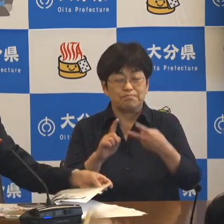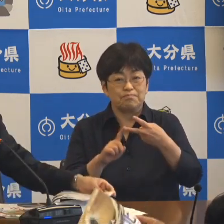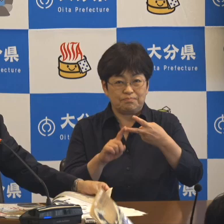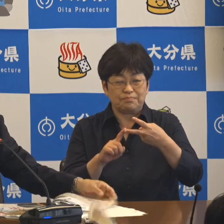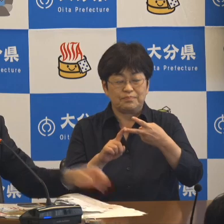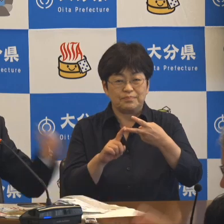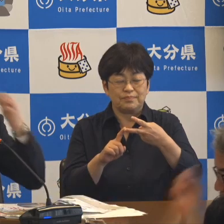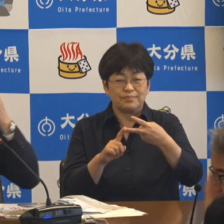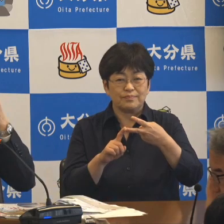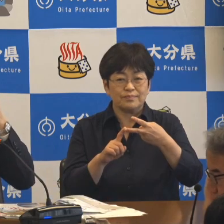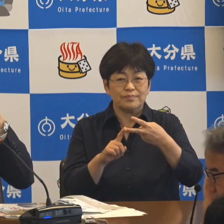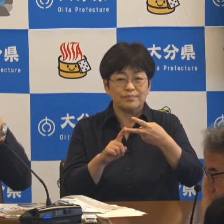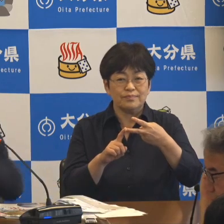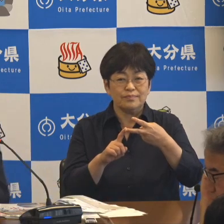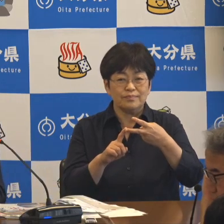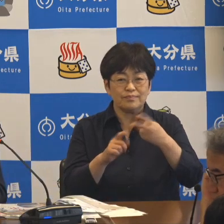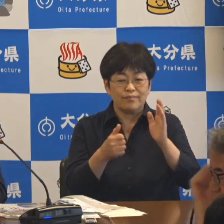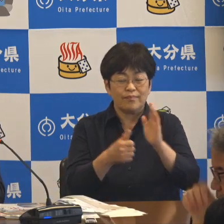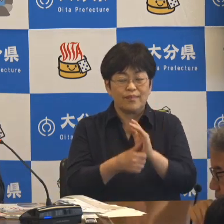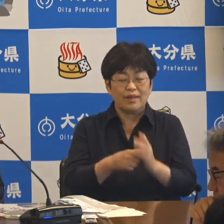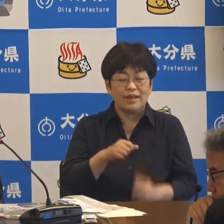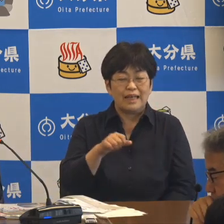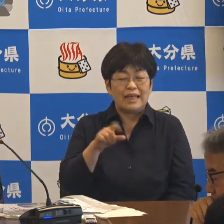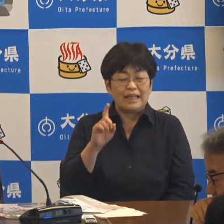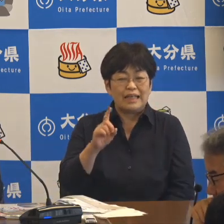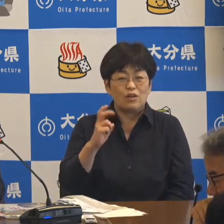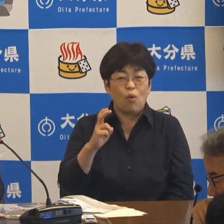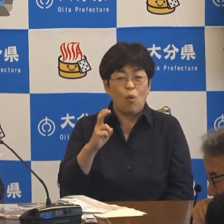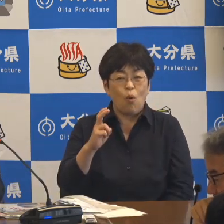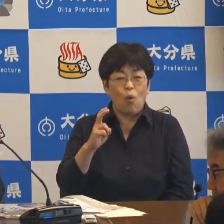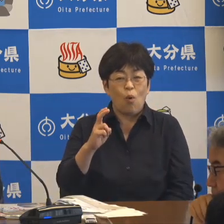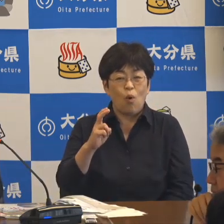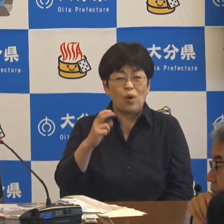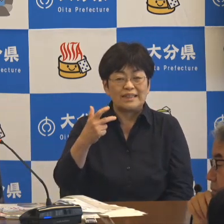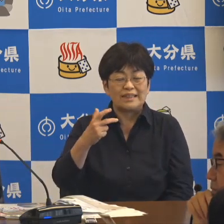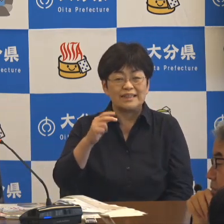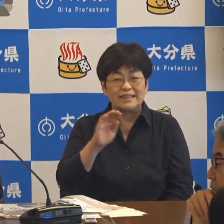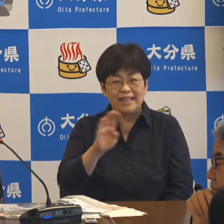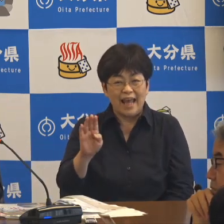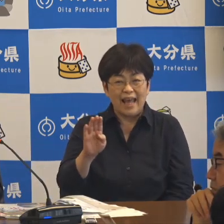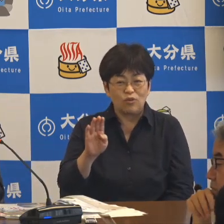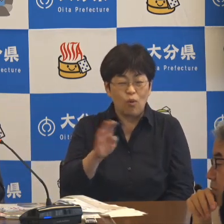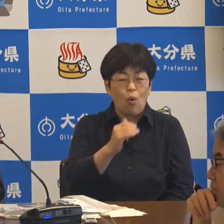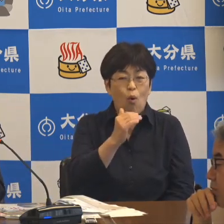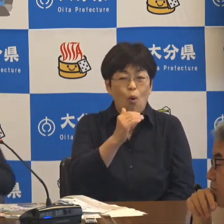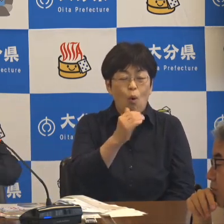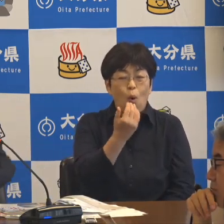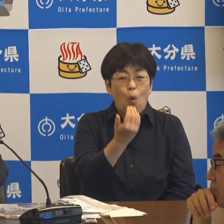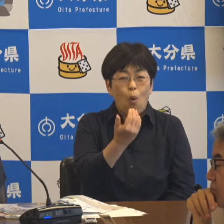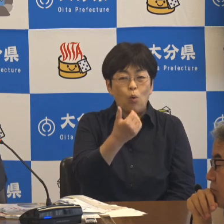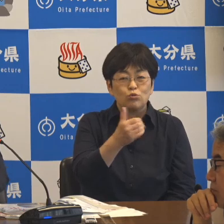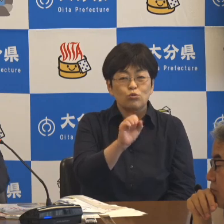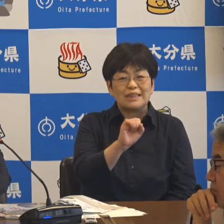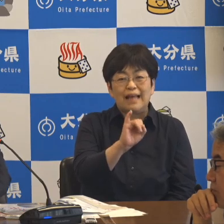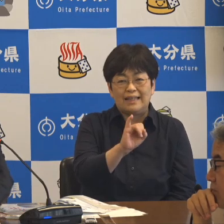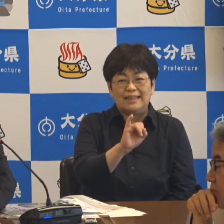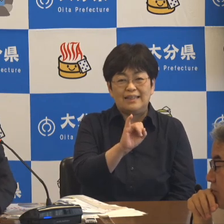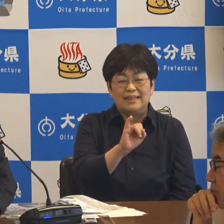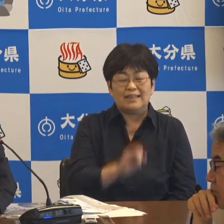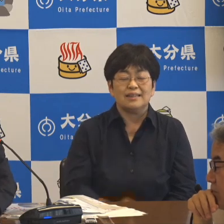広重と北斎であります。ちょっとお待ちくださいです。